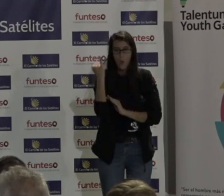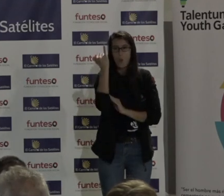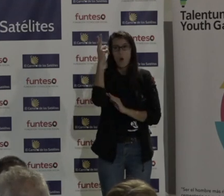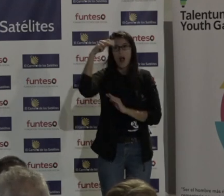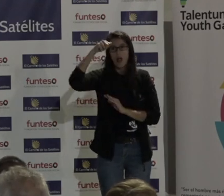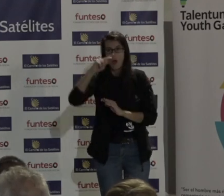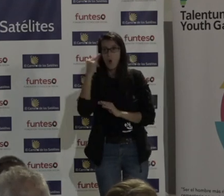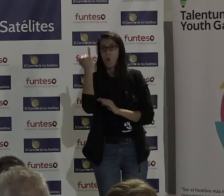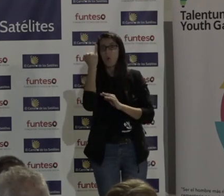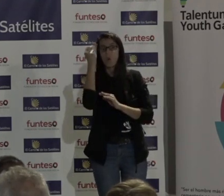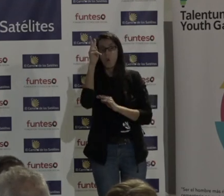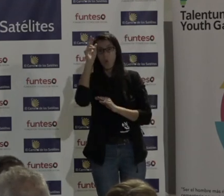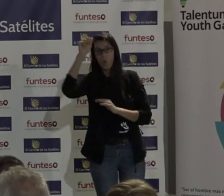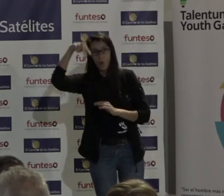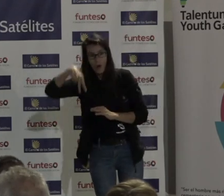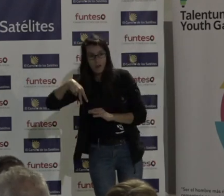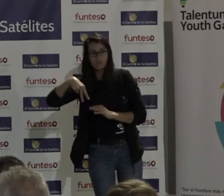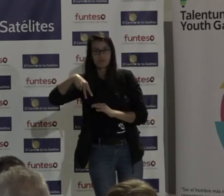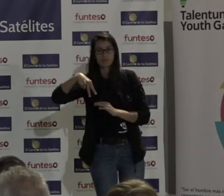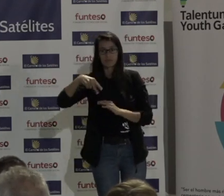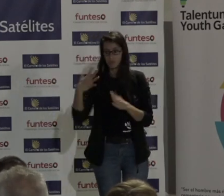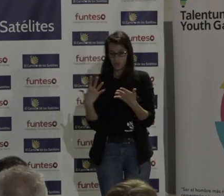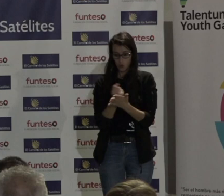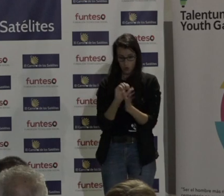Juan viene de Yanua.